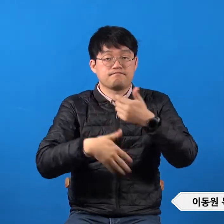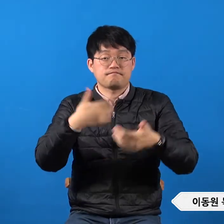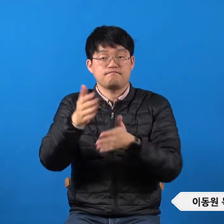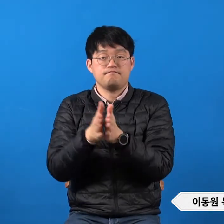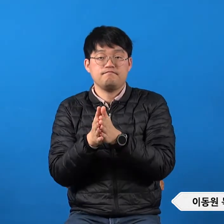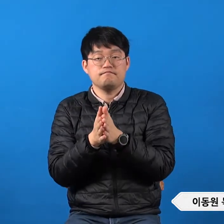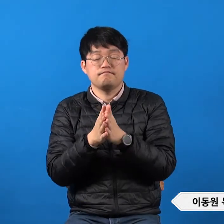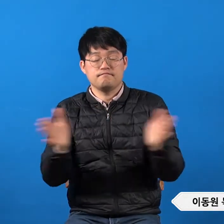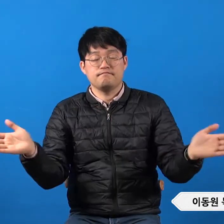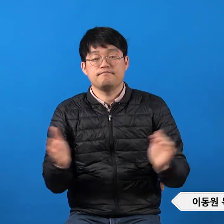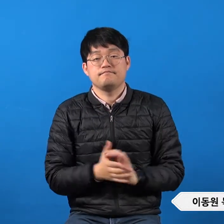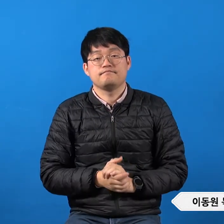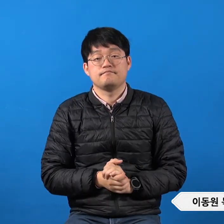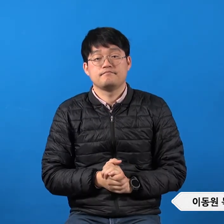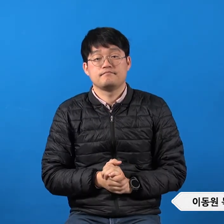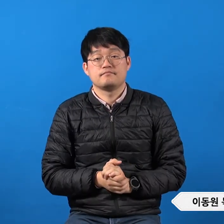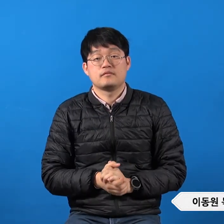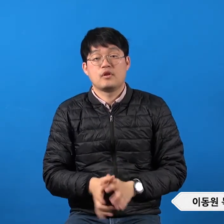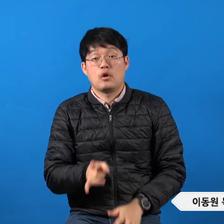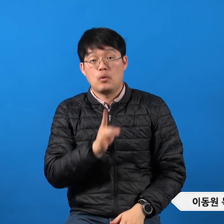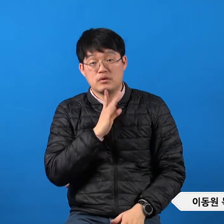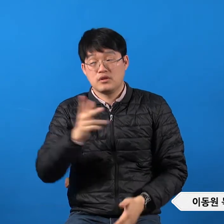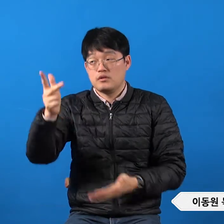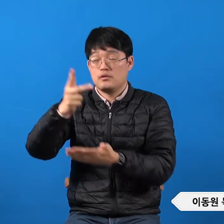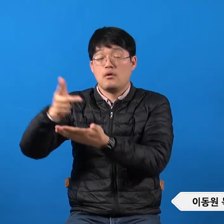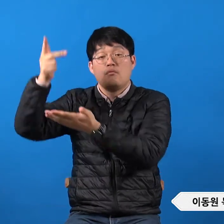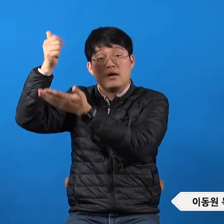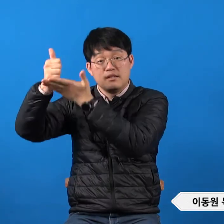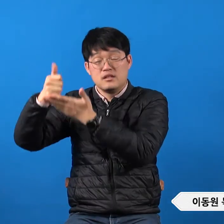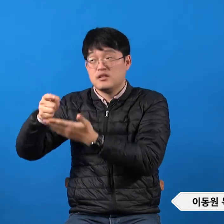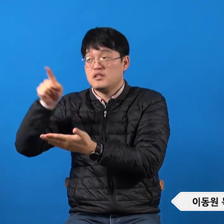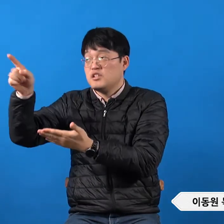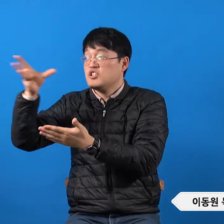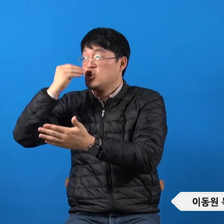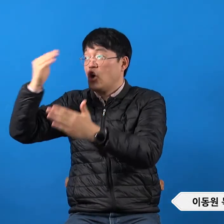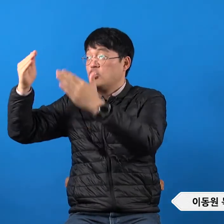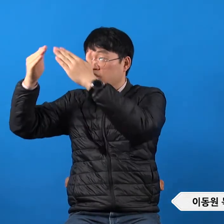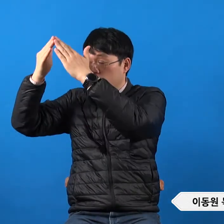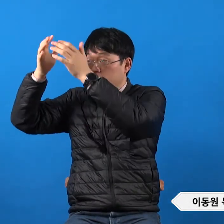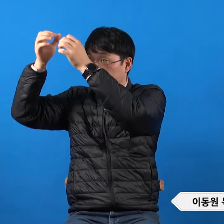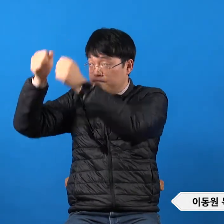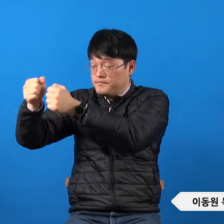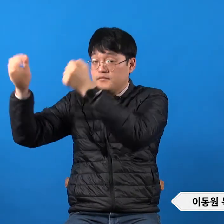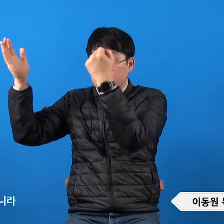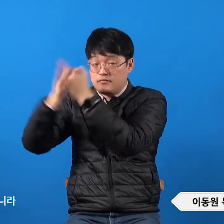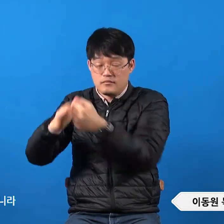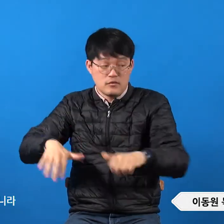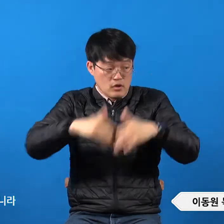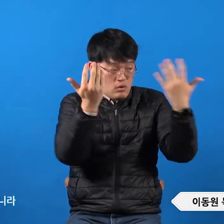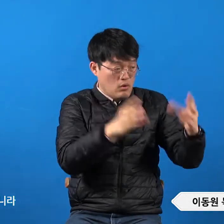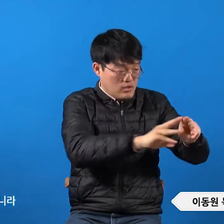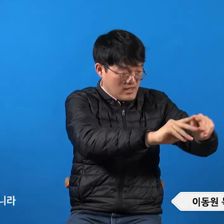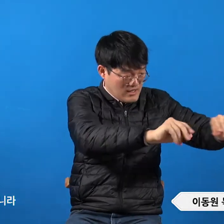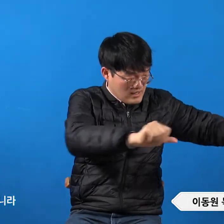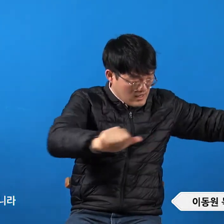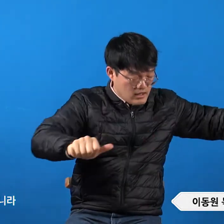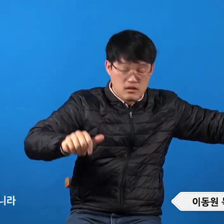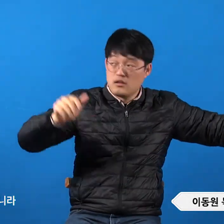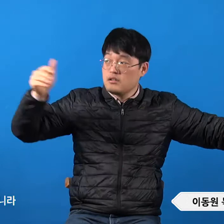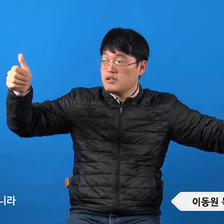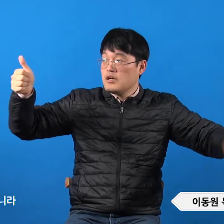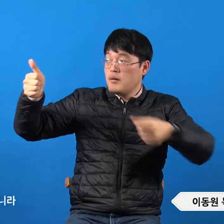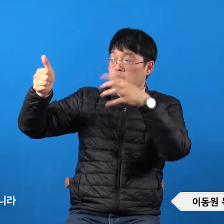한번 같이 읽어보세요. 마지막 절 시작. 오직 여호와는 그 성전에 계시니 온 땅은 그